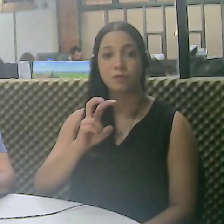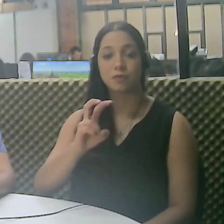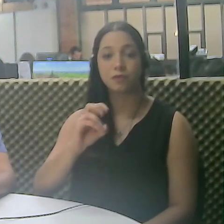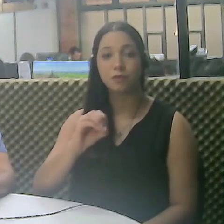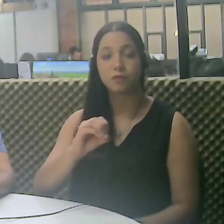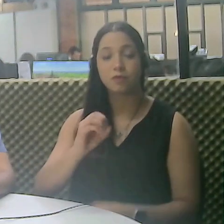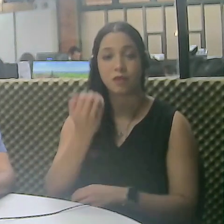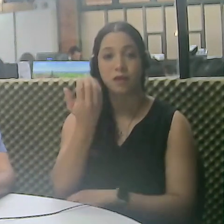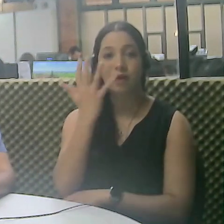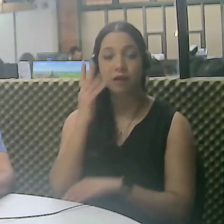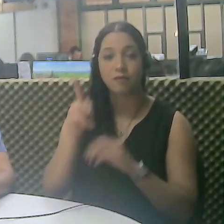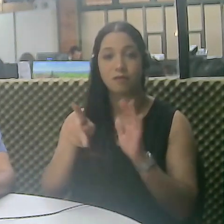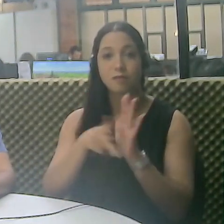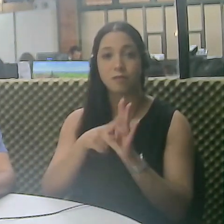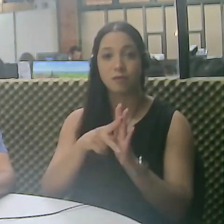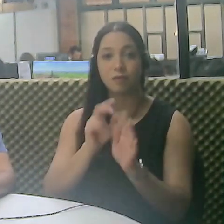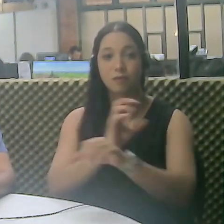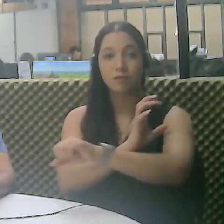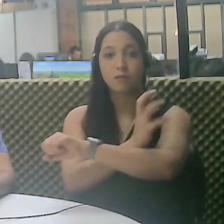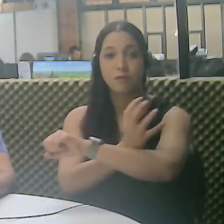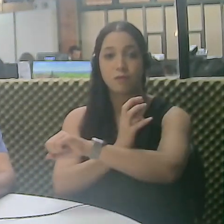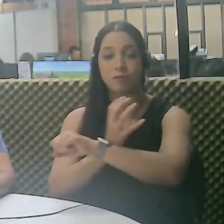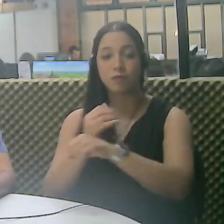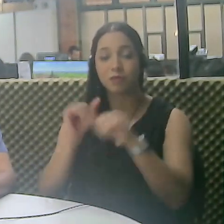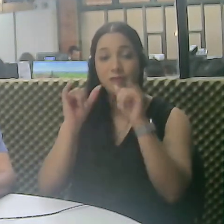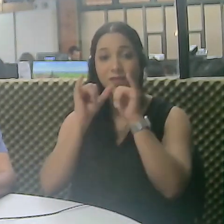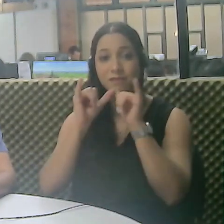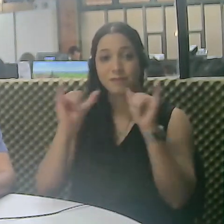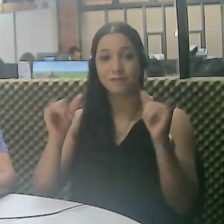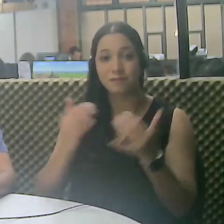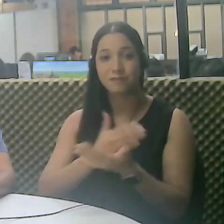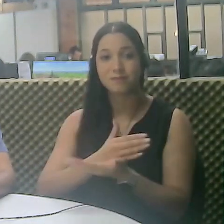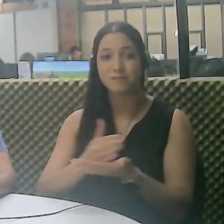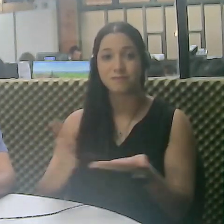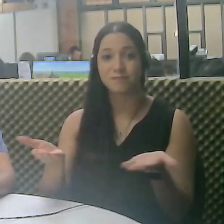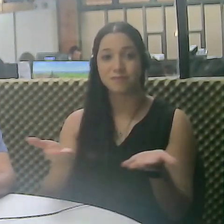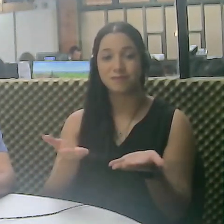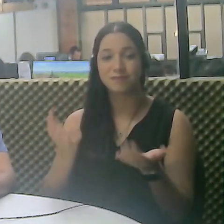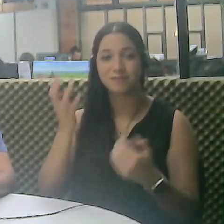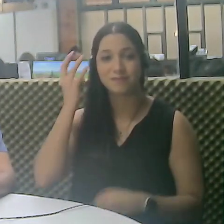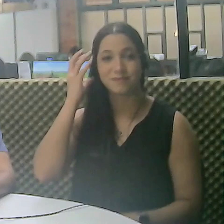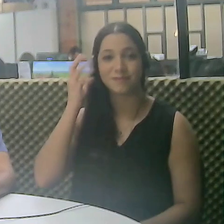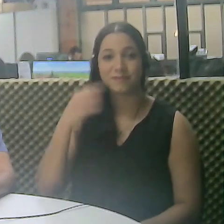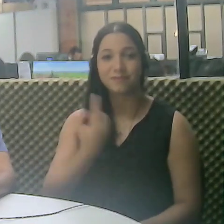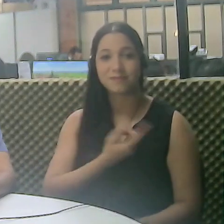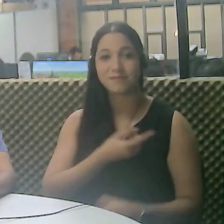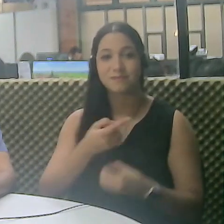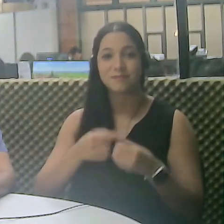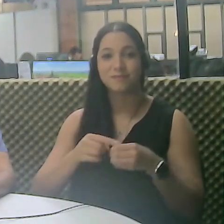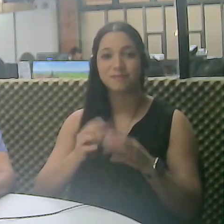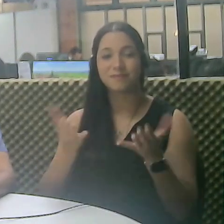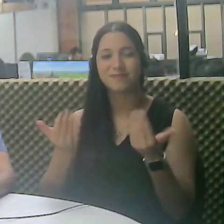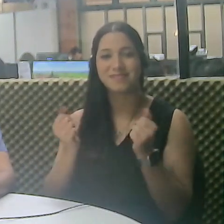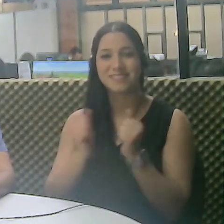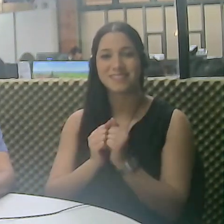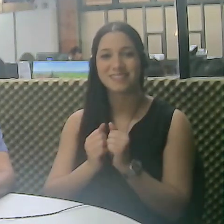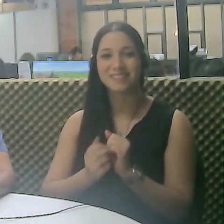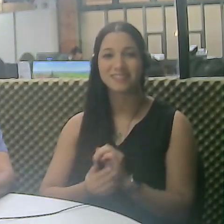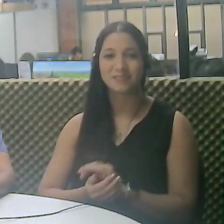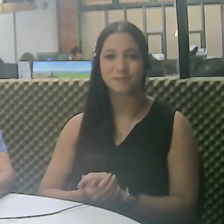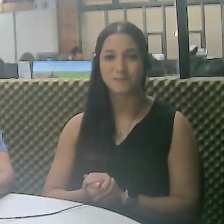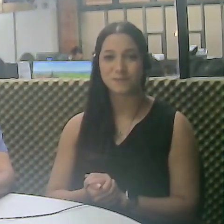18.750 mudas nativas do Cerrado. Essas e outras notícias a partir de agora na Rádio Nossa Cidade. Vem com a